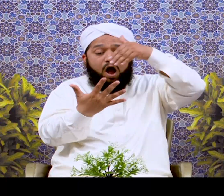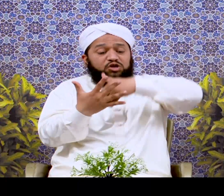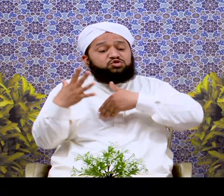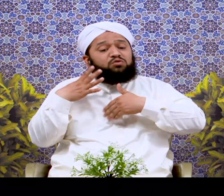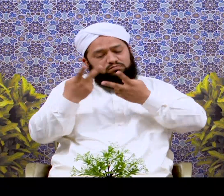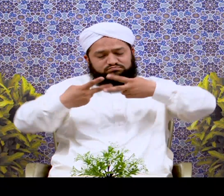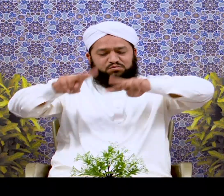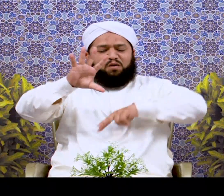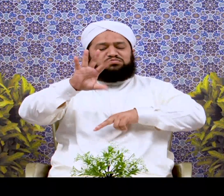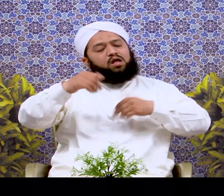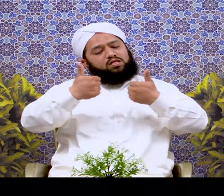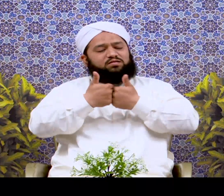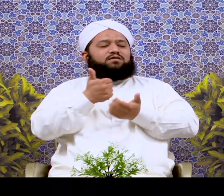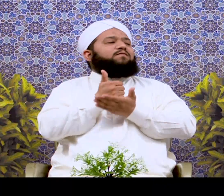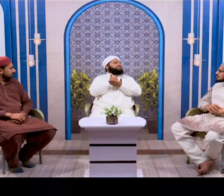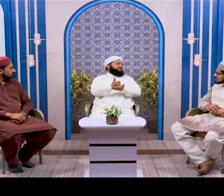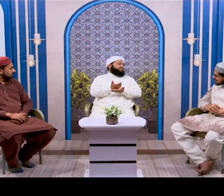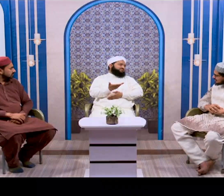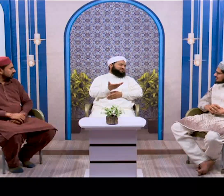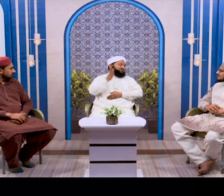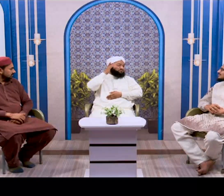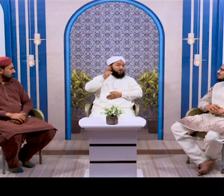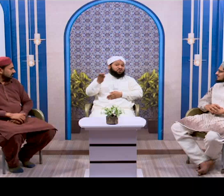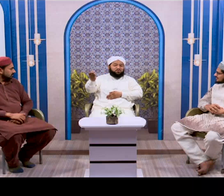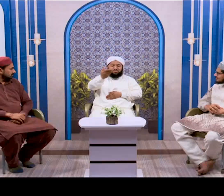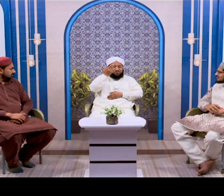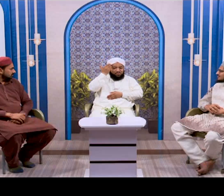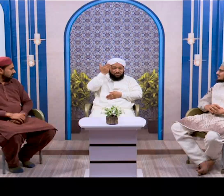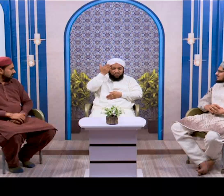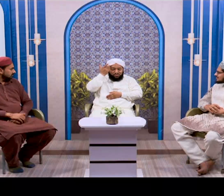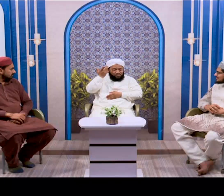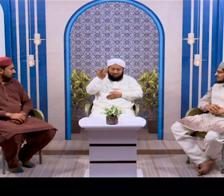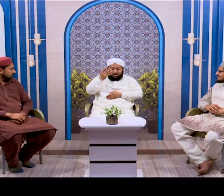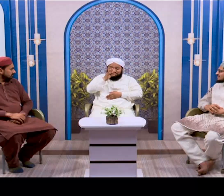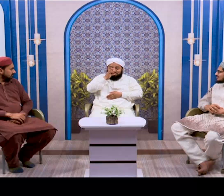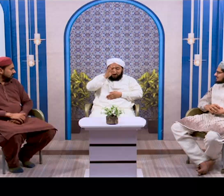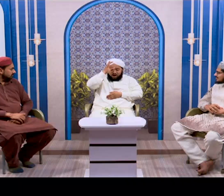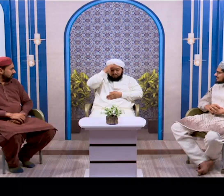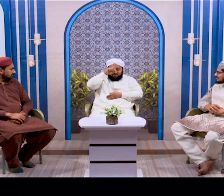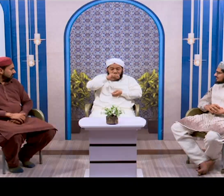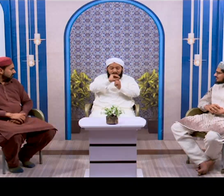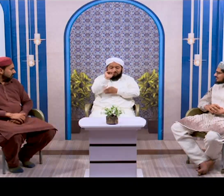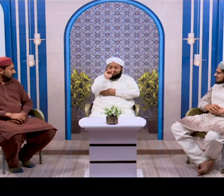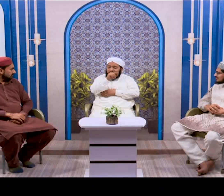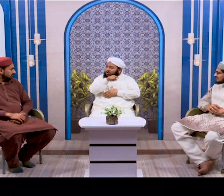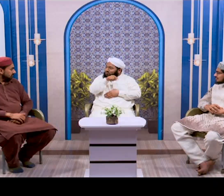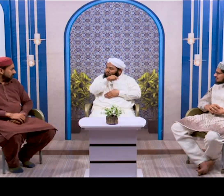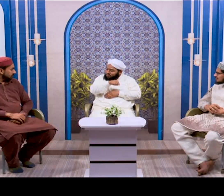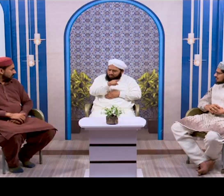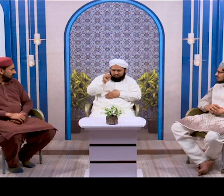ہے۔ اے عاشقان رسول، دیکھا آپ نے حضرت سیدنا موسیٰ کلیم اللہ علیہ السلام نے اپنی وفات ظاہری کے